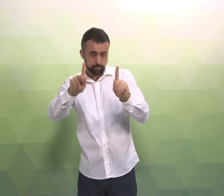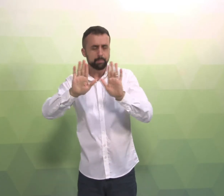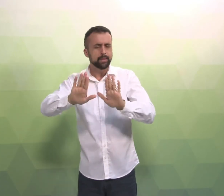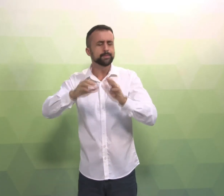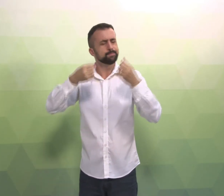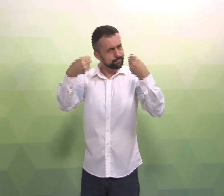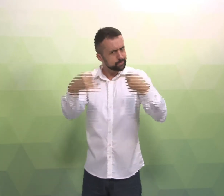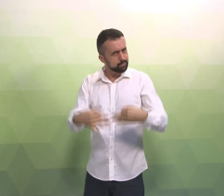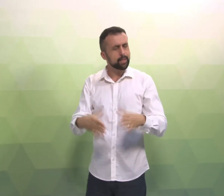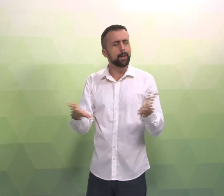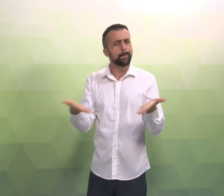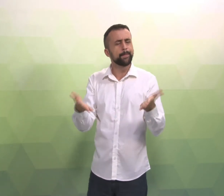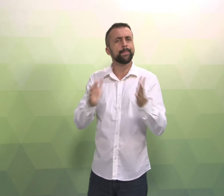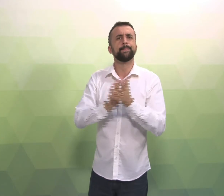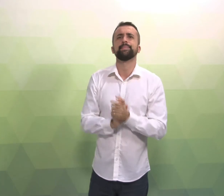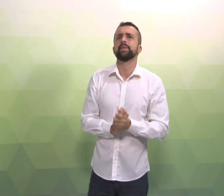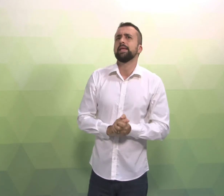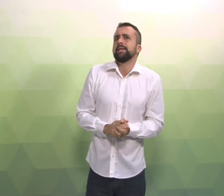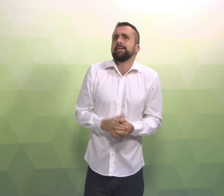didático. Mas vamos lá.